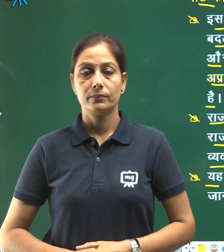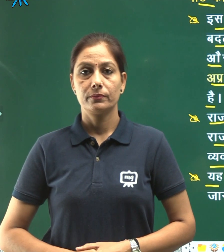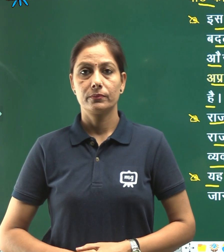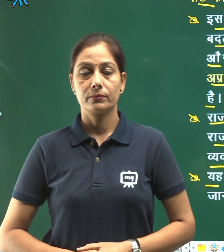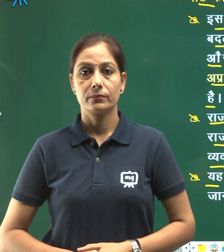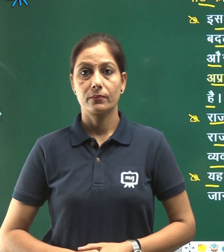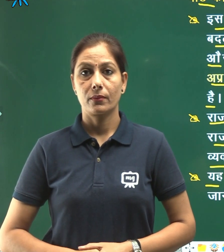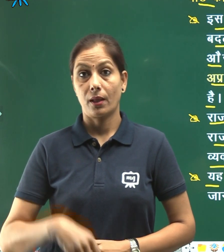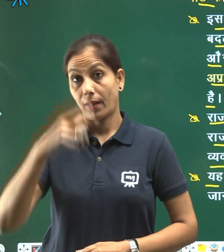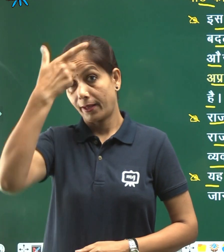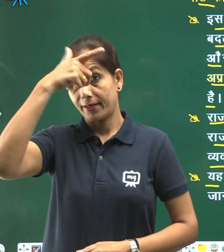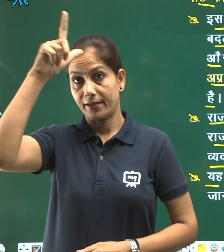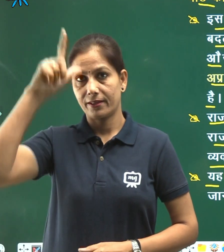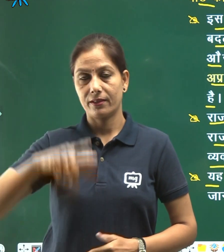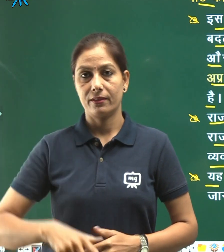इंडिया के